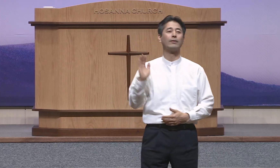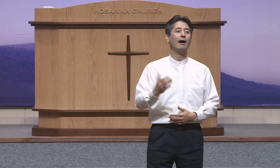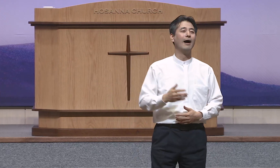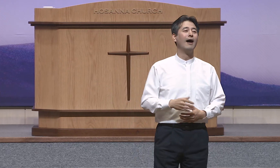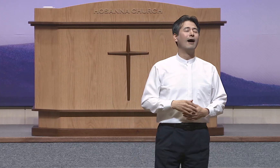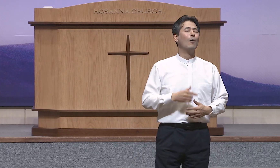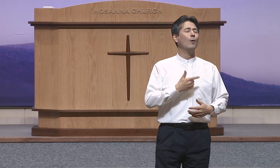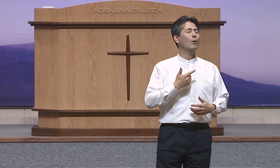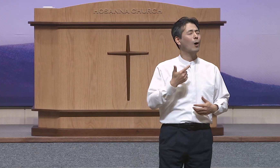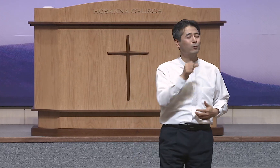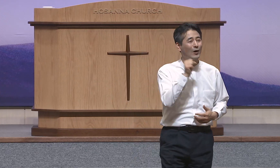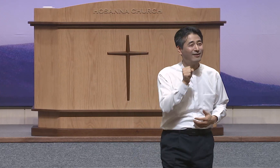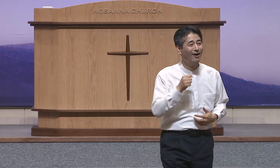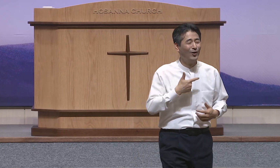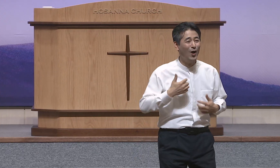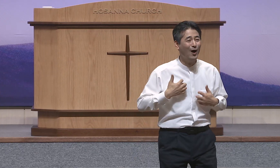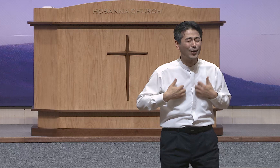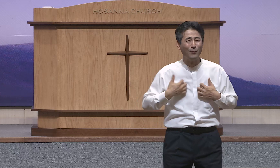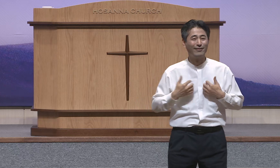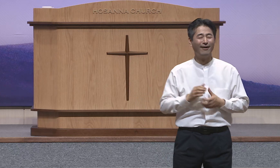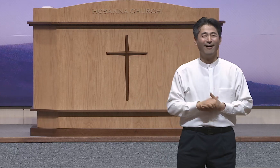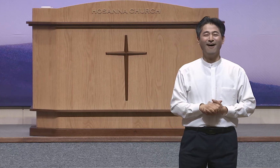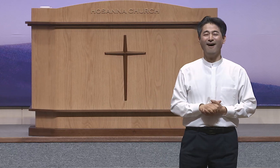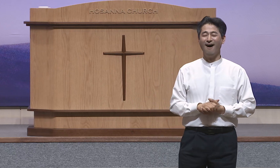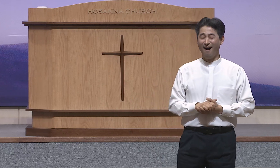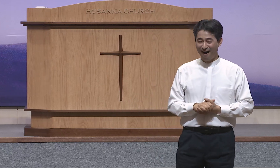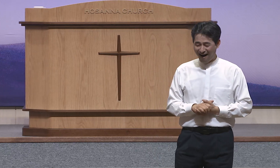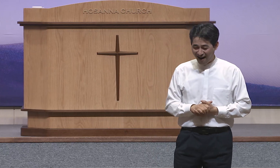이게 박자구나. 너무나도 좋았습니다. 전 너무나도 기뻤고